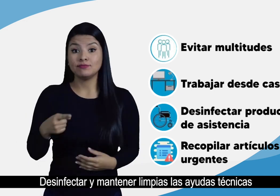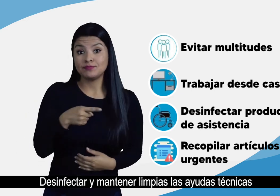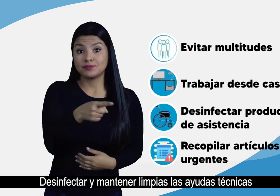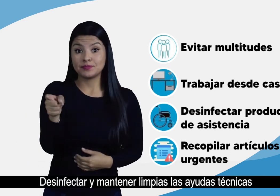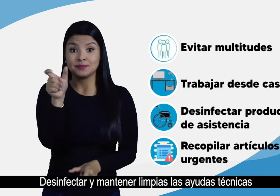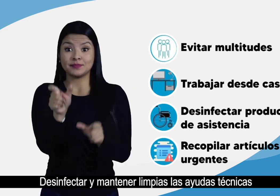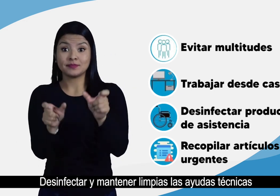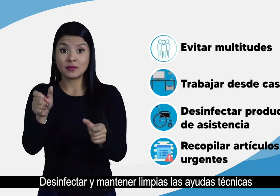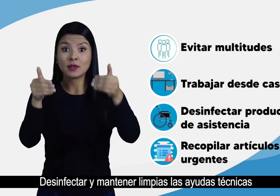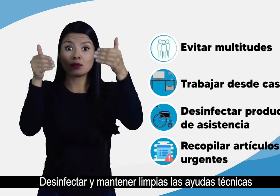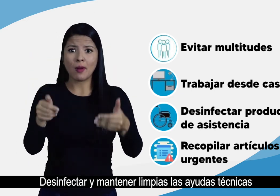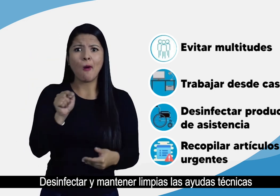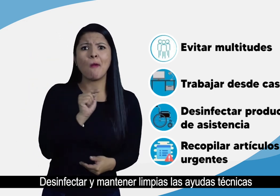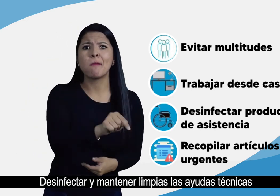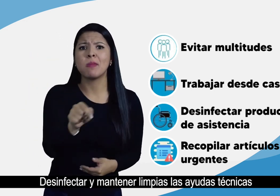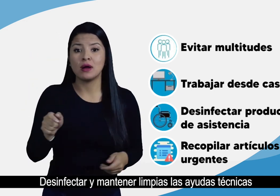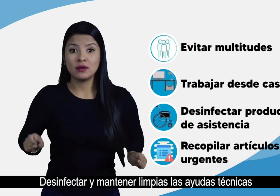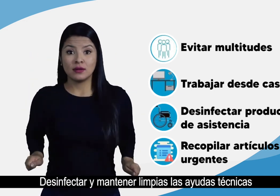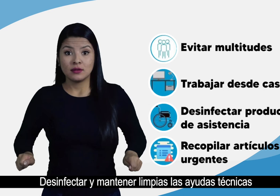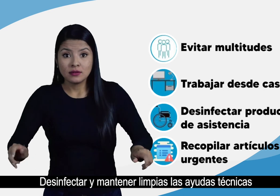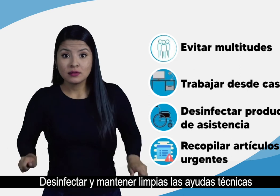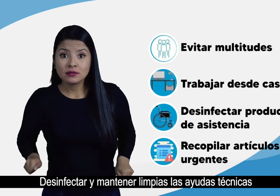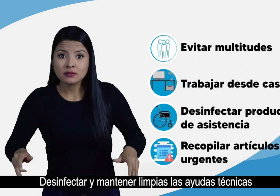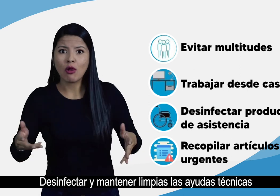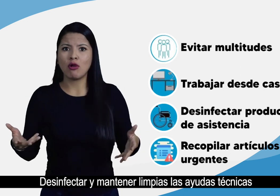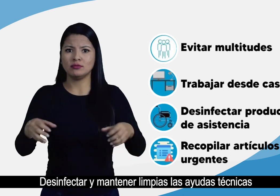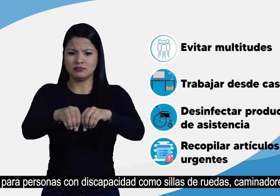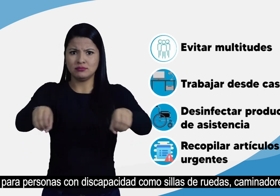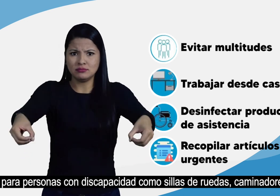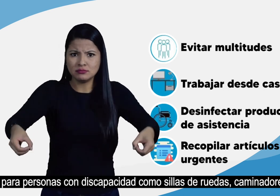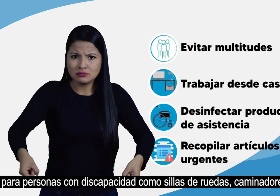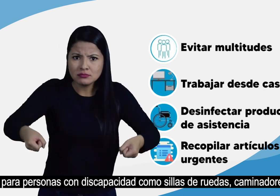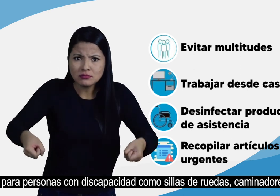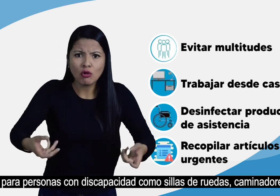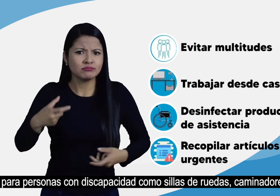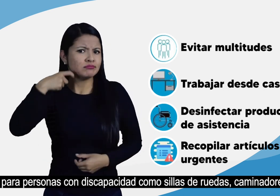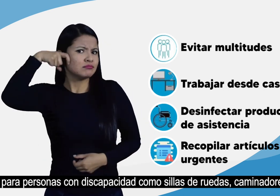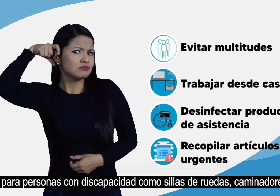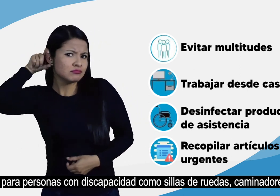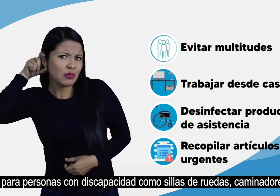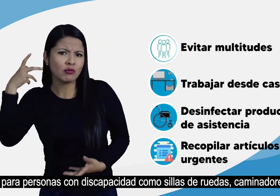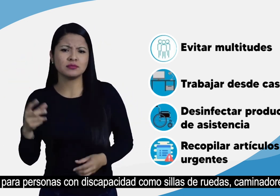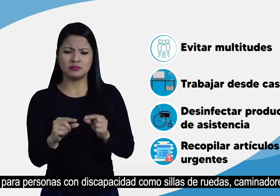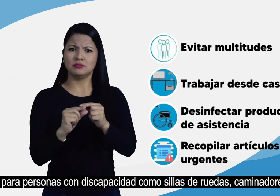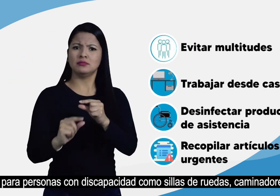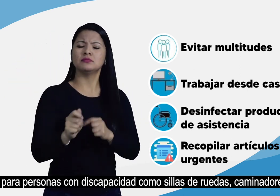Desinfectar y mantener limpias las ayudas técnicas Para personas con discapacidad como sillas de ruedas,